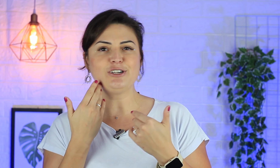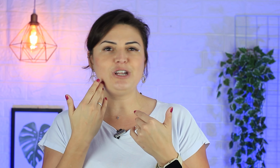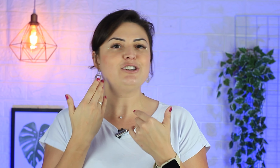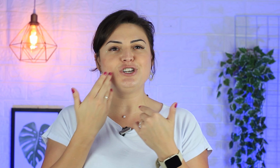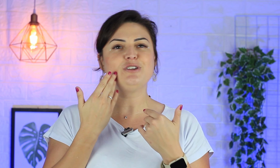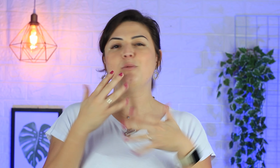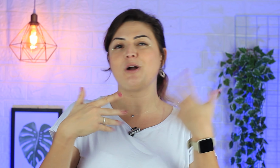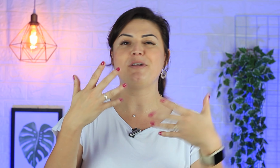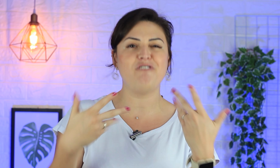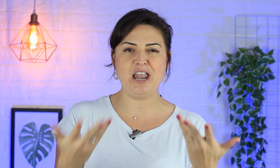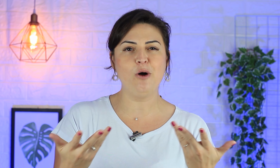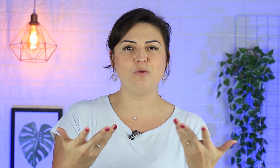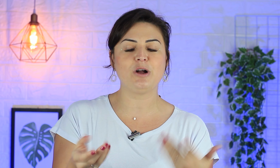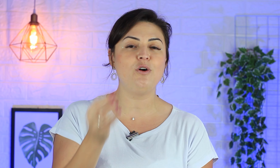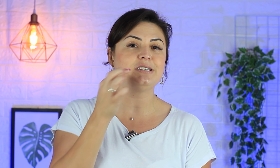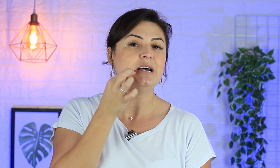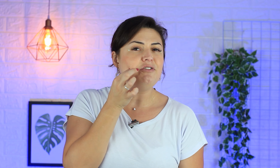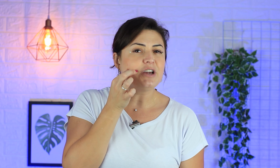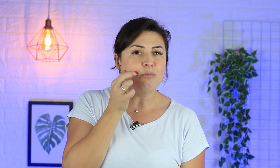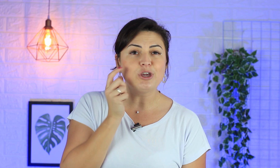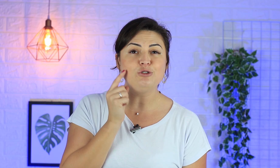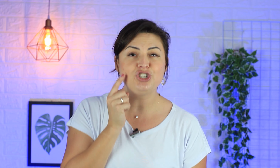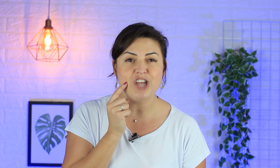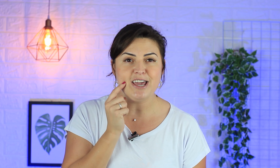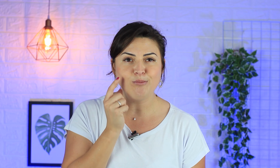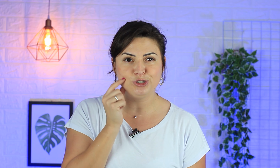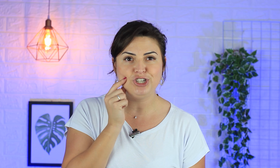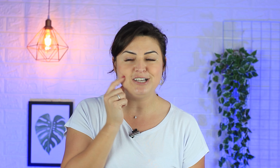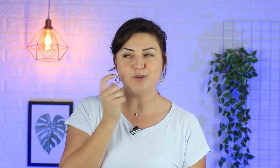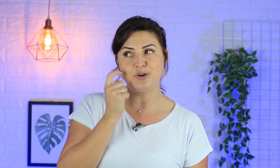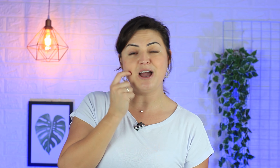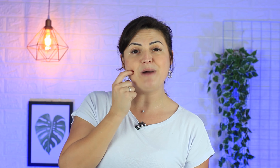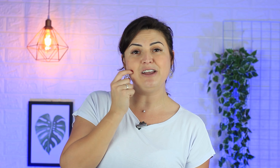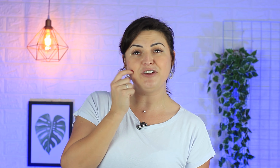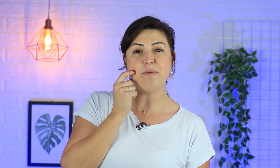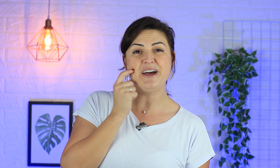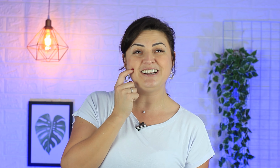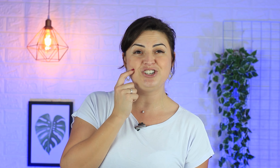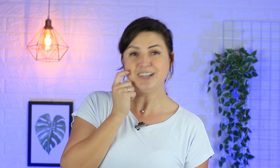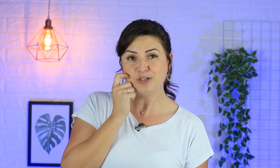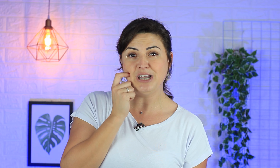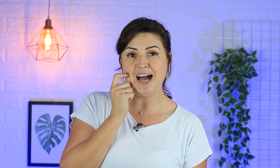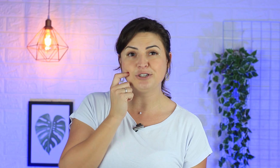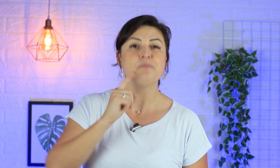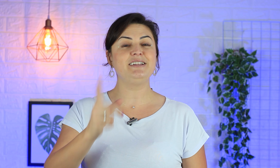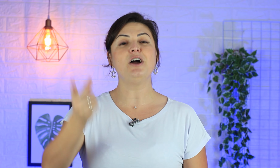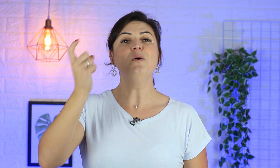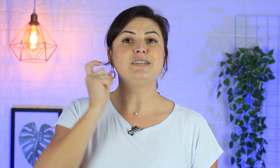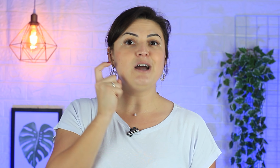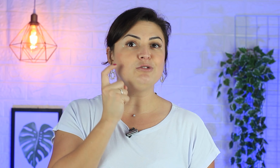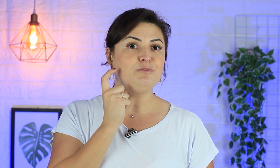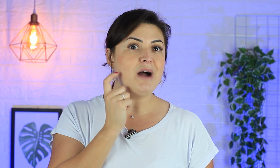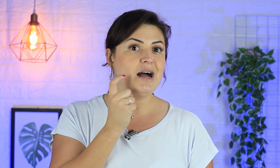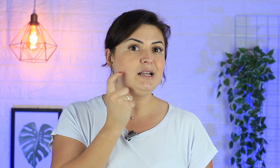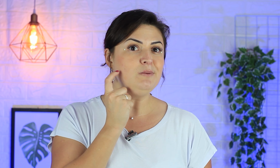ela do ladinho da boca pra falar alguma coisa, aí fica um pouquinho cheia a bochecha, porque a bala fica paradinha aqui do lado. Então, sinal de bala,